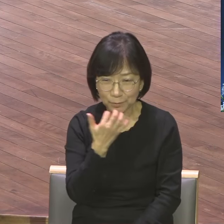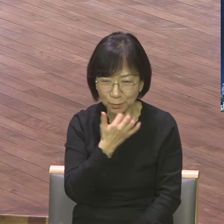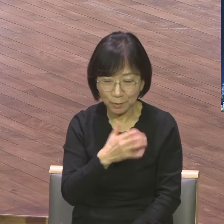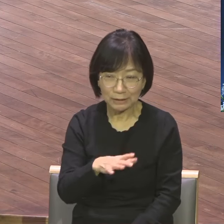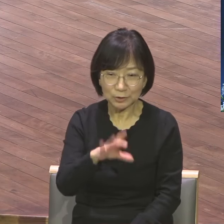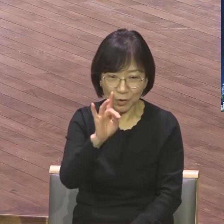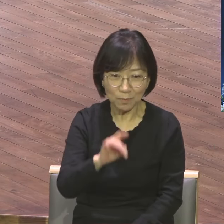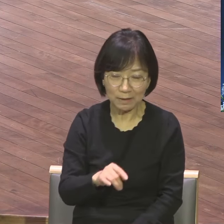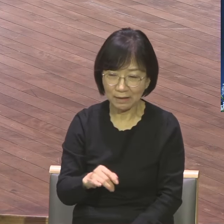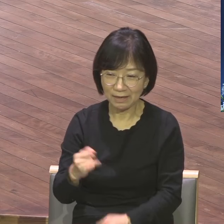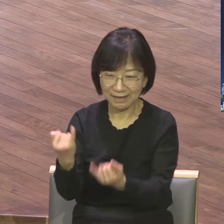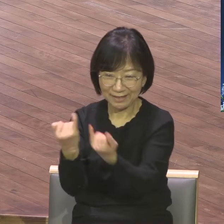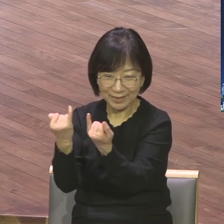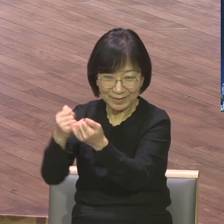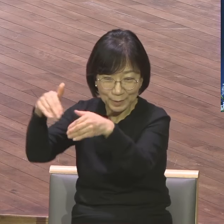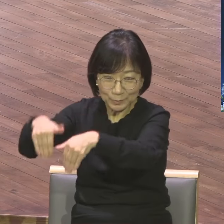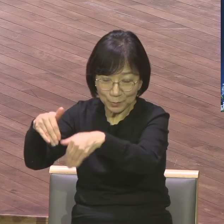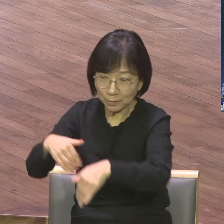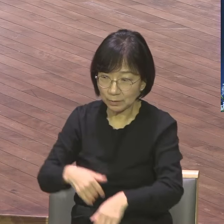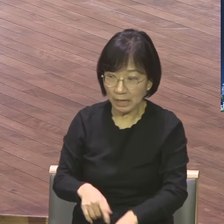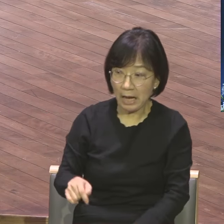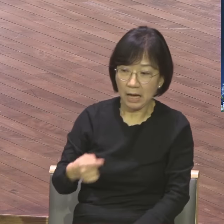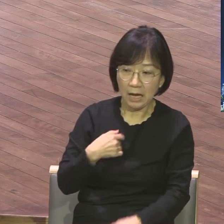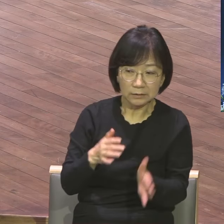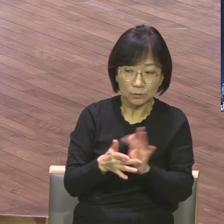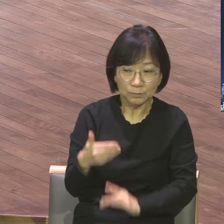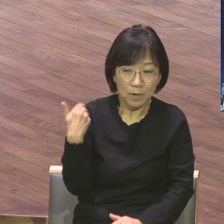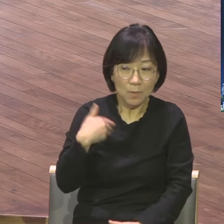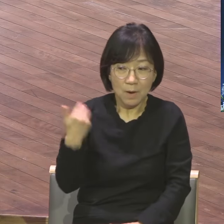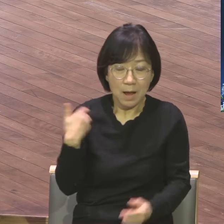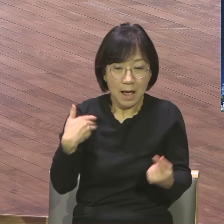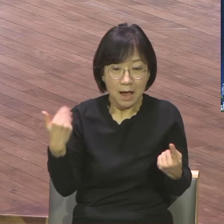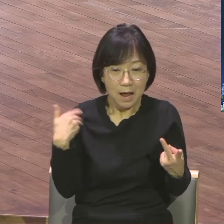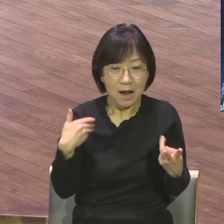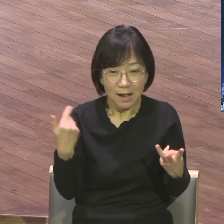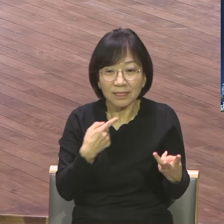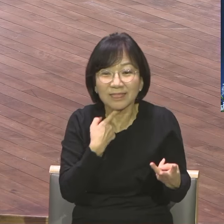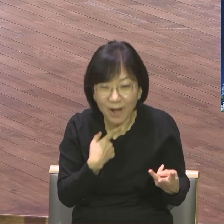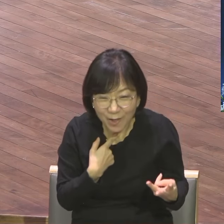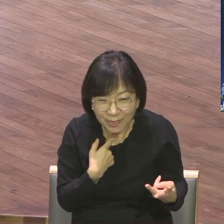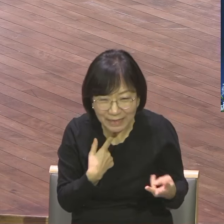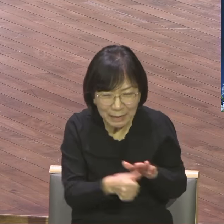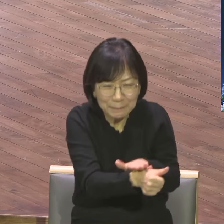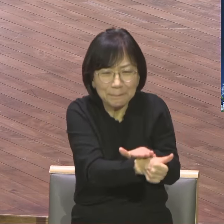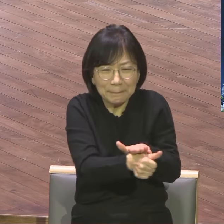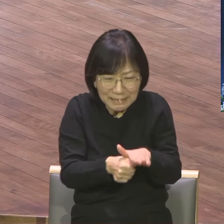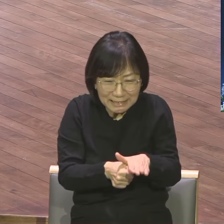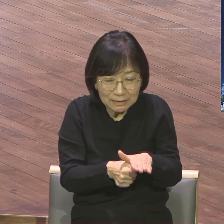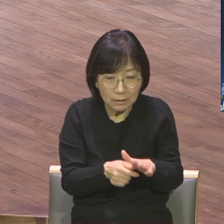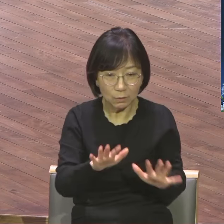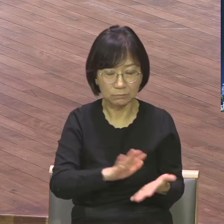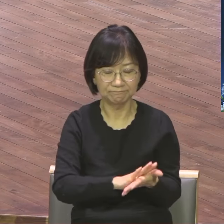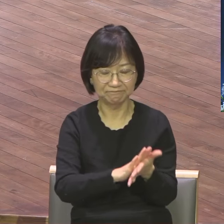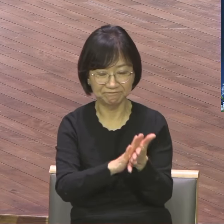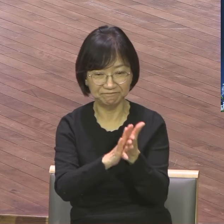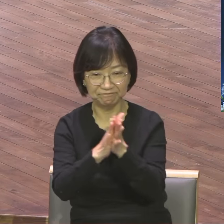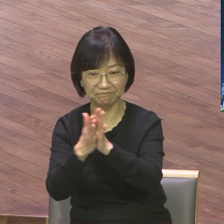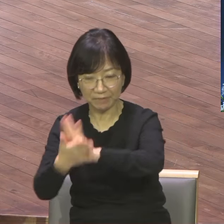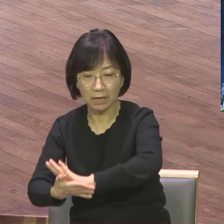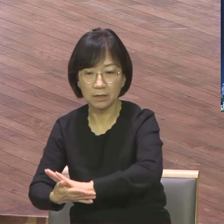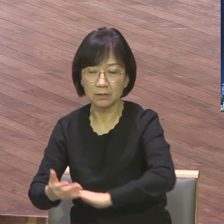했습니까? 성령 충만이 받은 베드로의 모습은 60일 전과 60일 후가 이렇게 달라요.